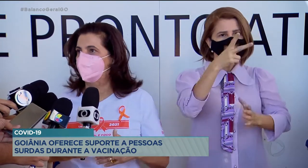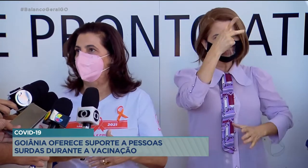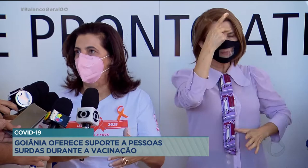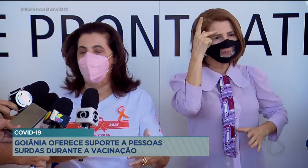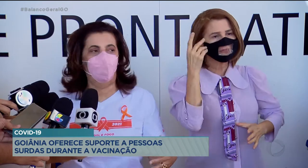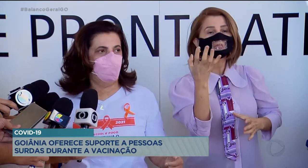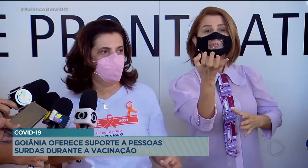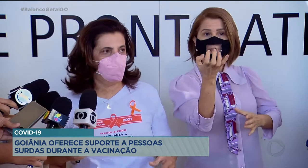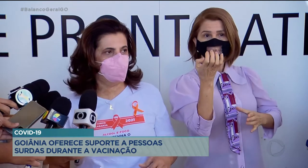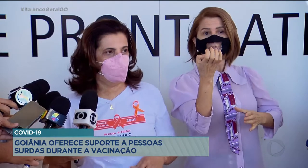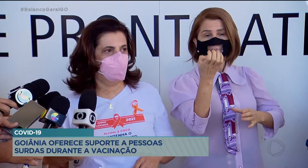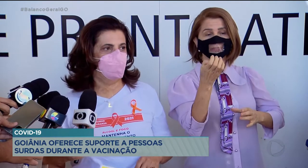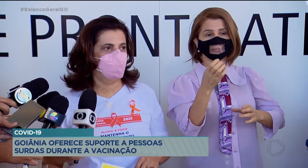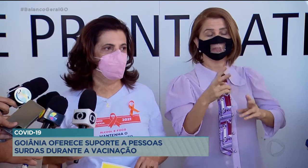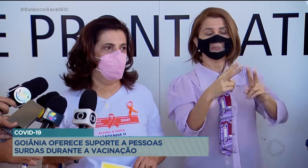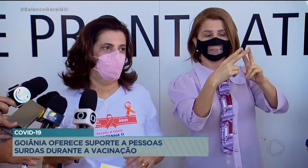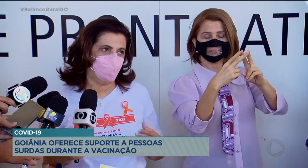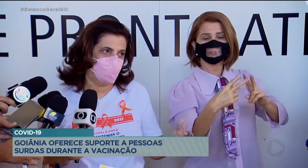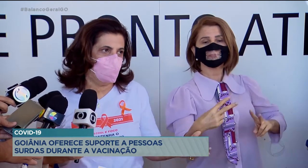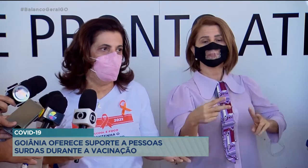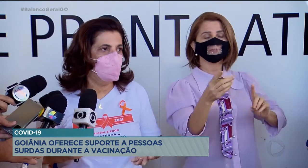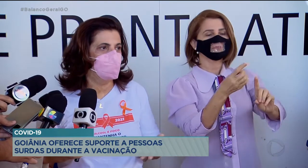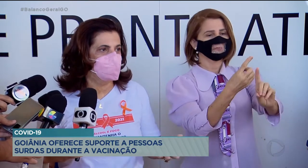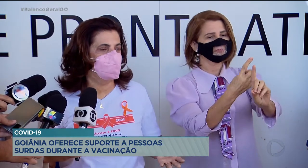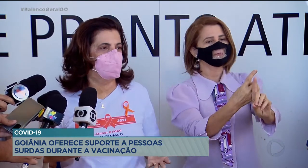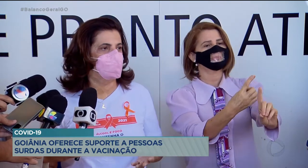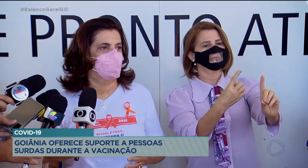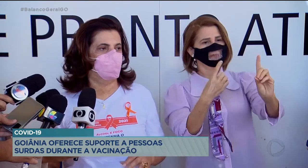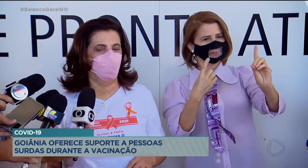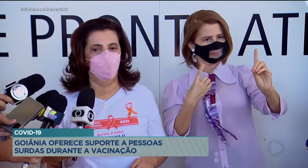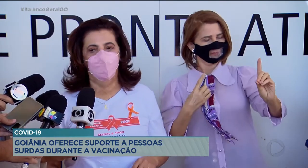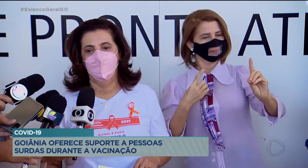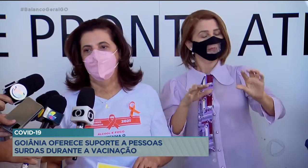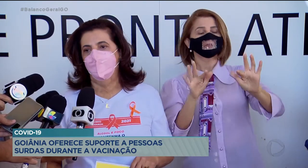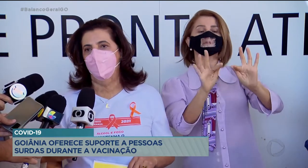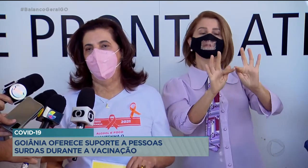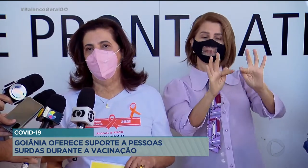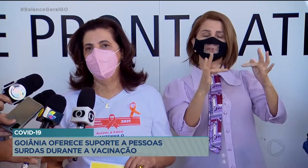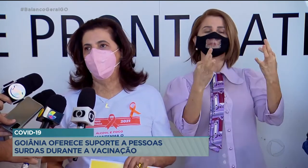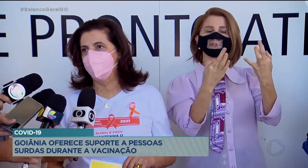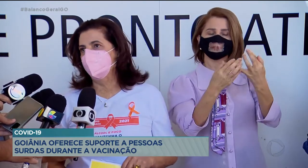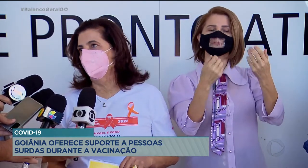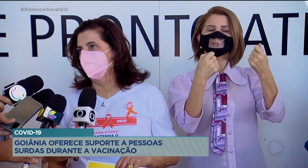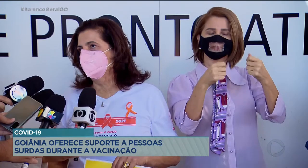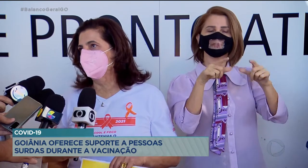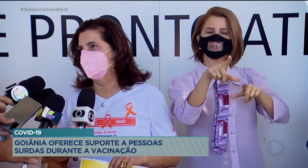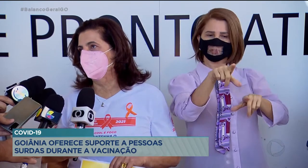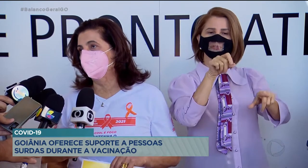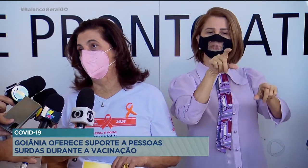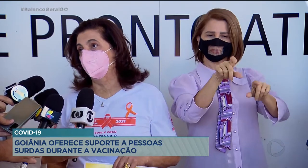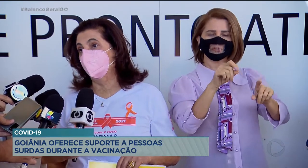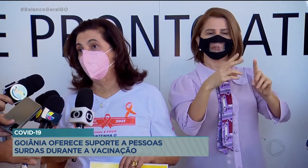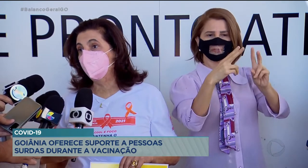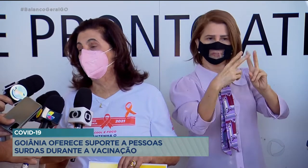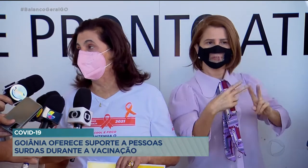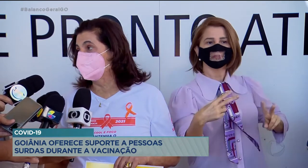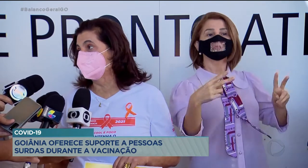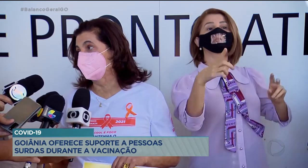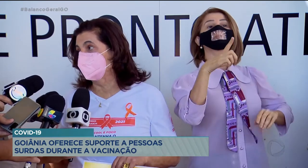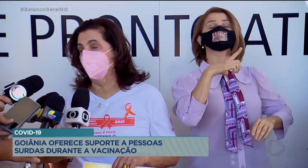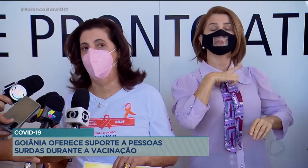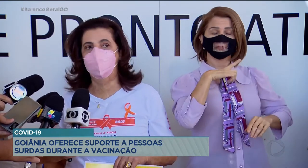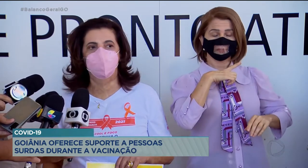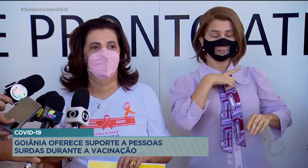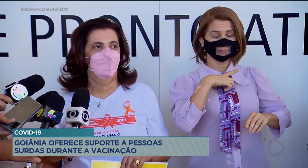querem também manter esse distanciamento, a família, às vezes, da pessoa surda, mas presencial nós teremos, são